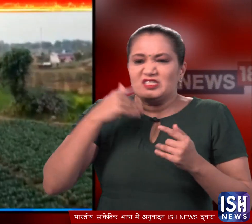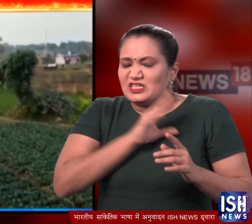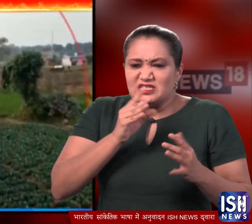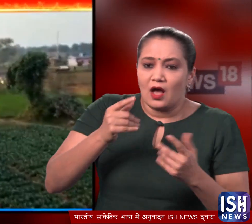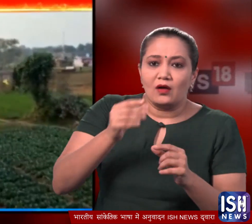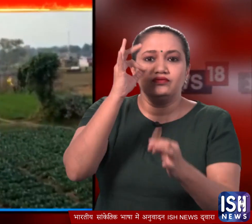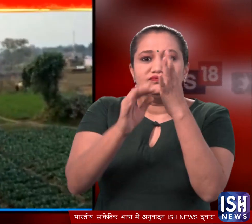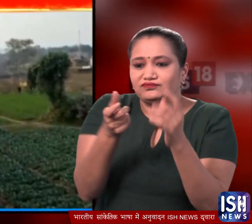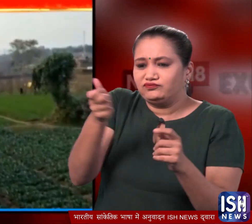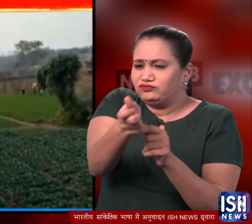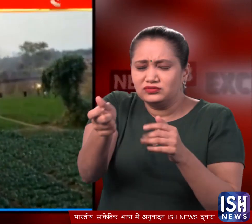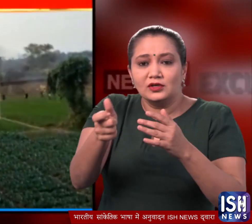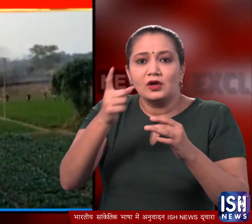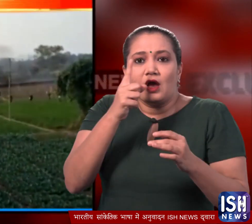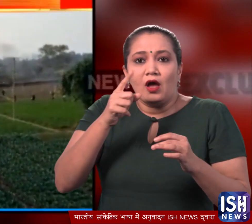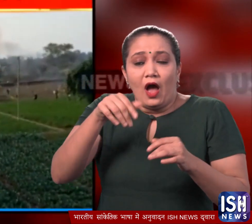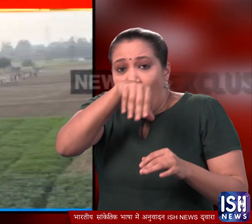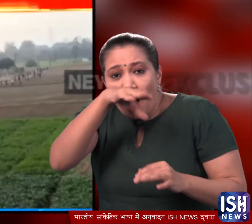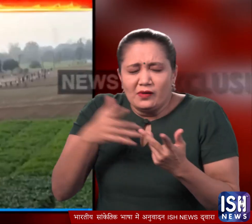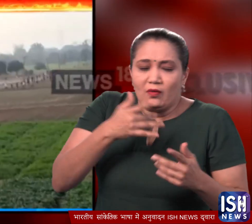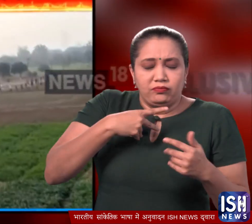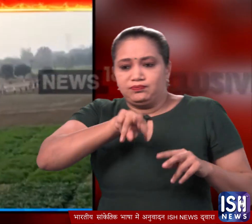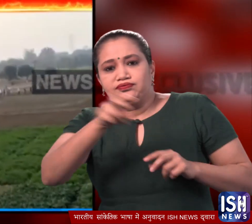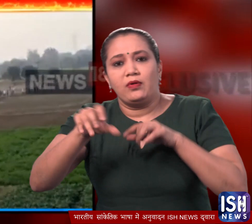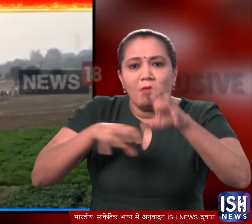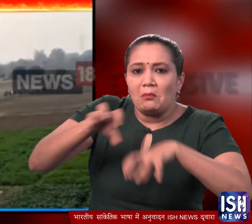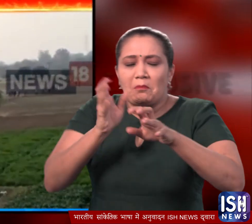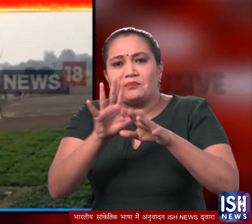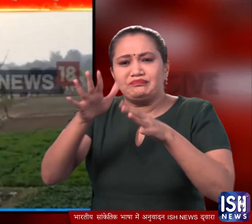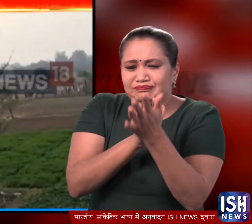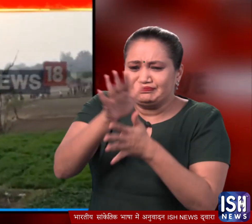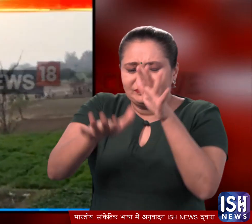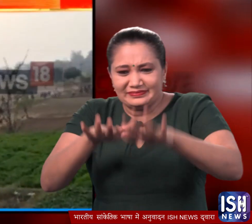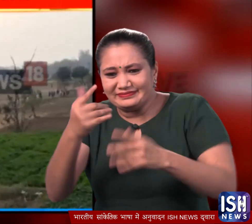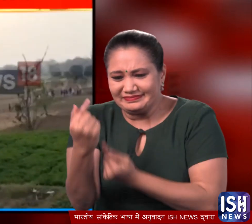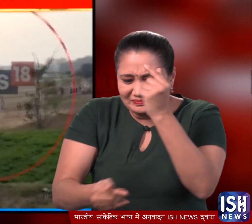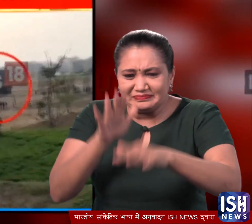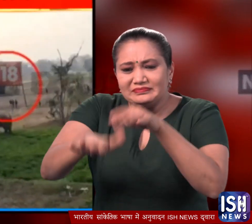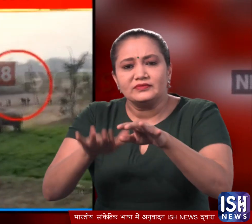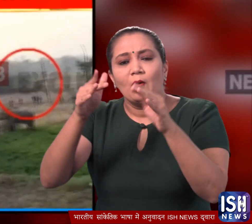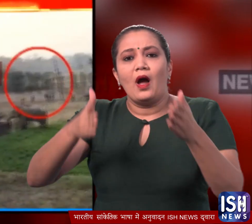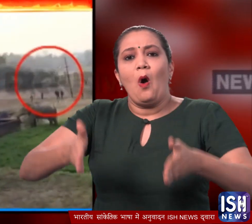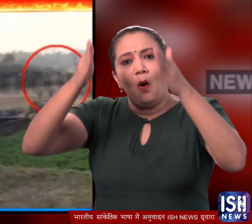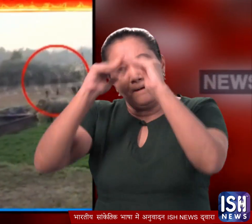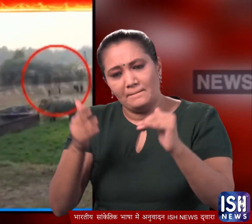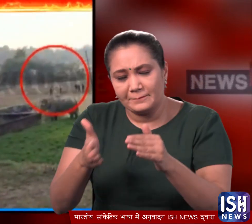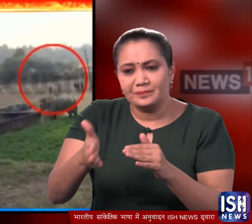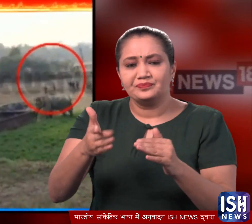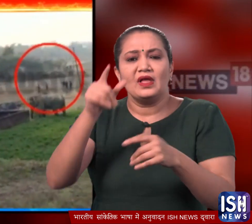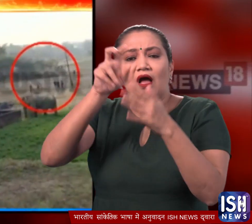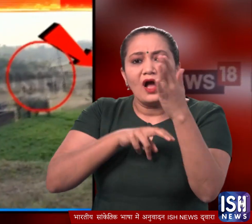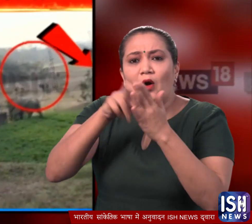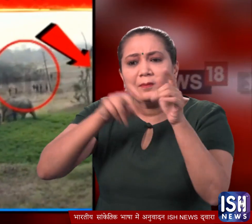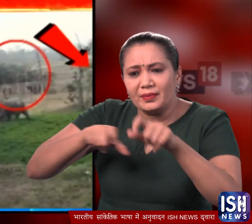लिए मशाल जला ली, जिसे देखकर वो हथनी दूसरी तरफ मुड़ गई और खेतों को रौंदते हुए एक मकान के पास पहुंच गई। इस दौरान वहां गांव के कुछ लोग